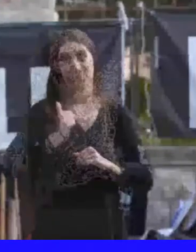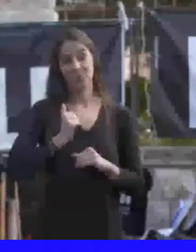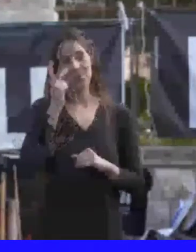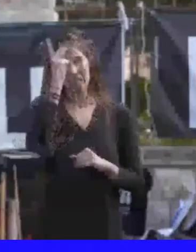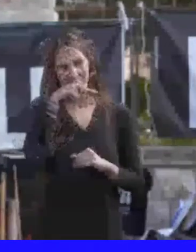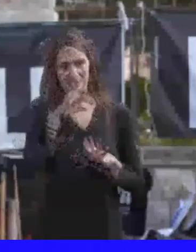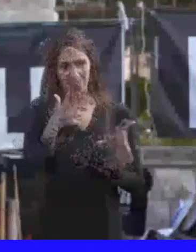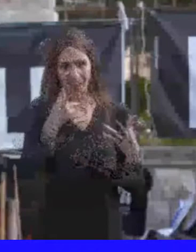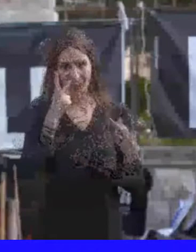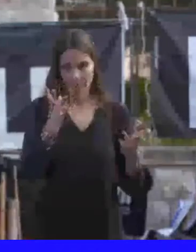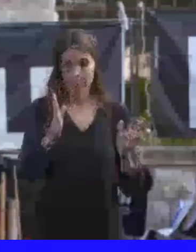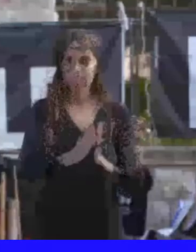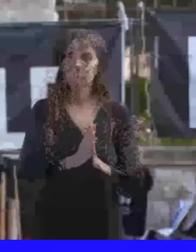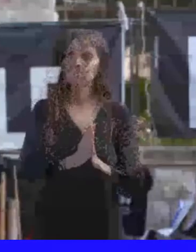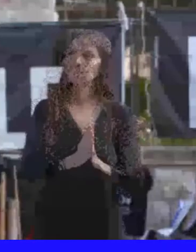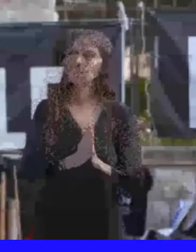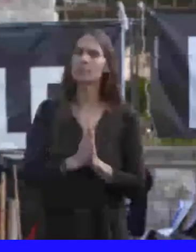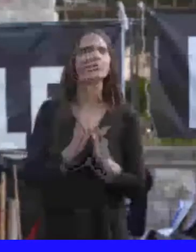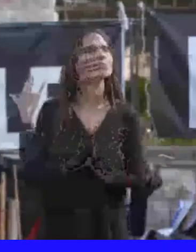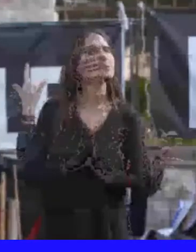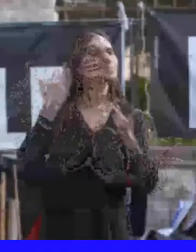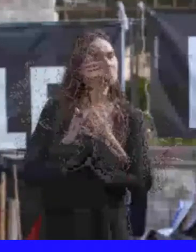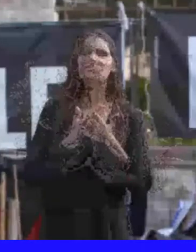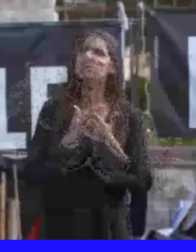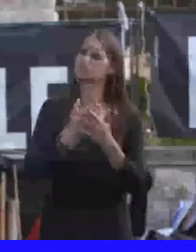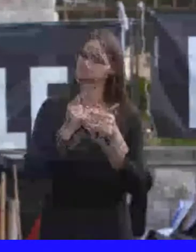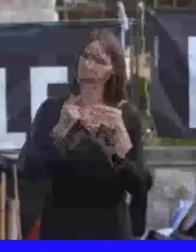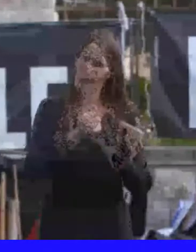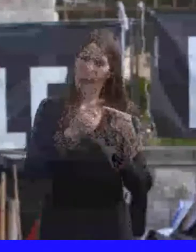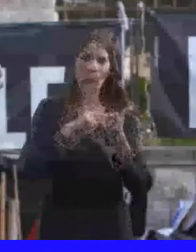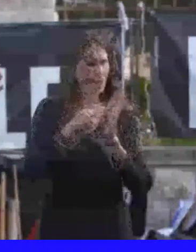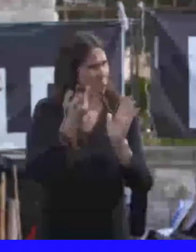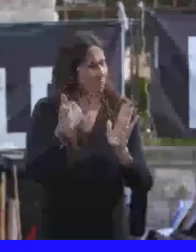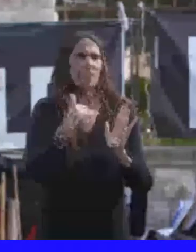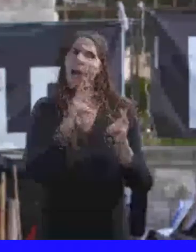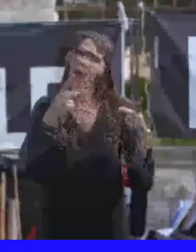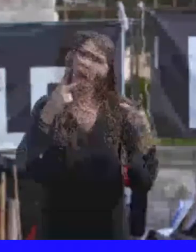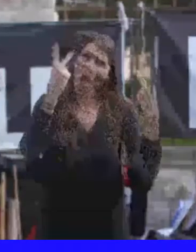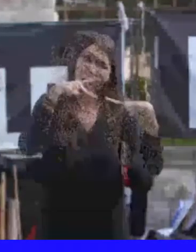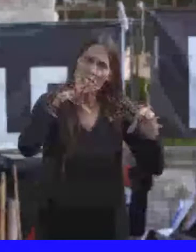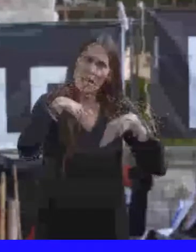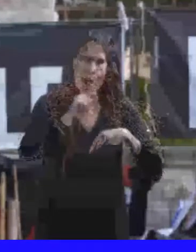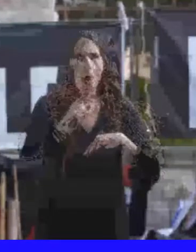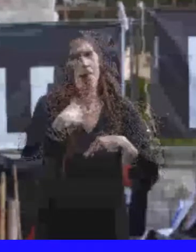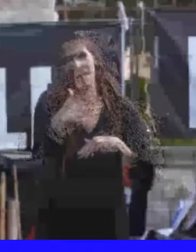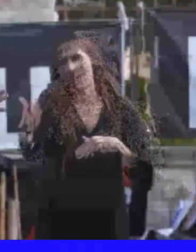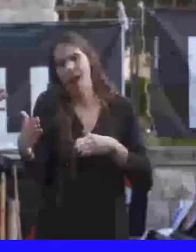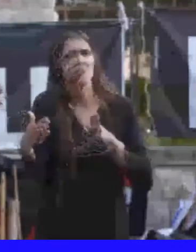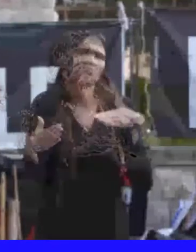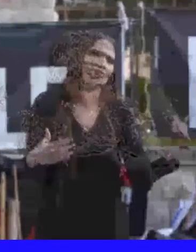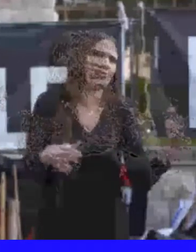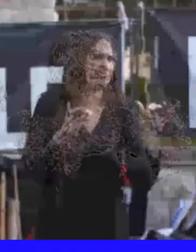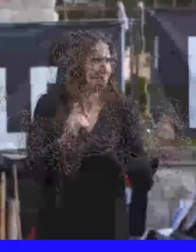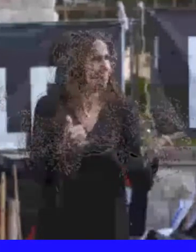שנבין איפה אנחנו עומדים. לאורך השנים ניהלנו ויכוחים פוליטיים. לא הייתה בינינו הסכמה. אני הייתי בצד הזה והם היו